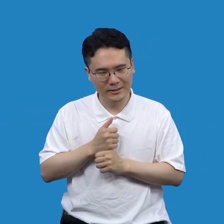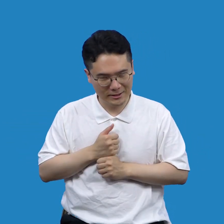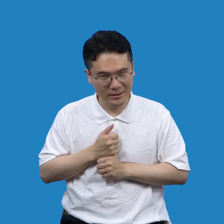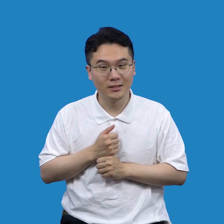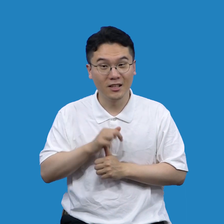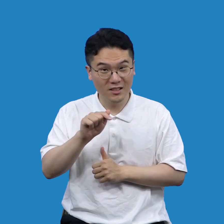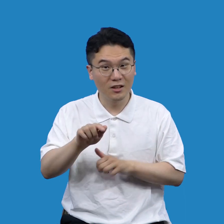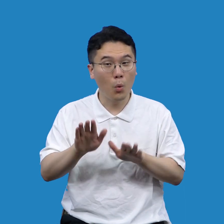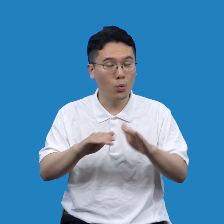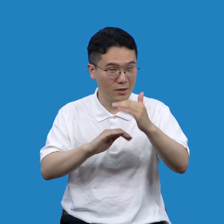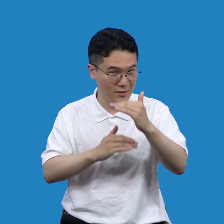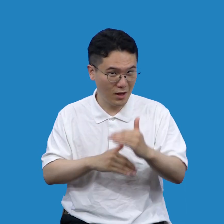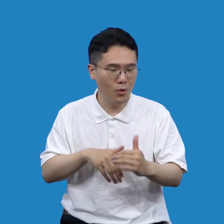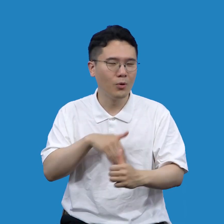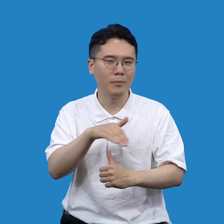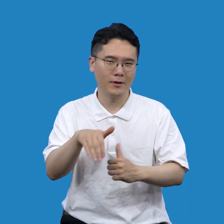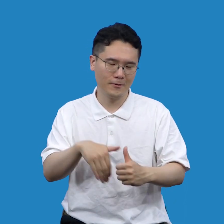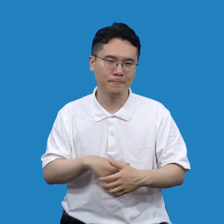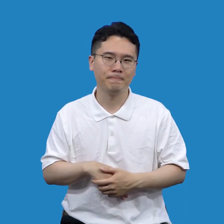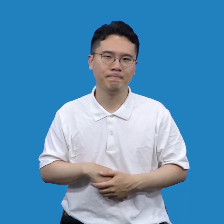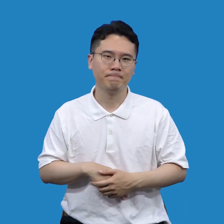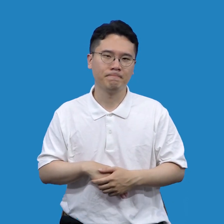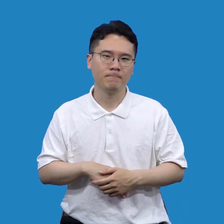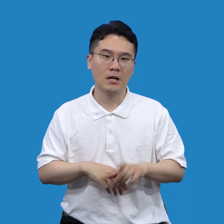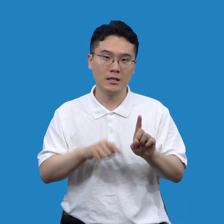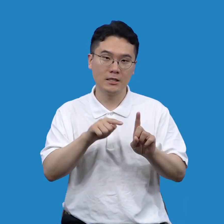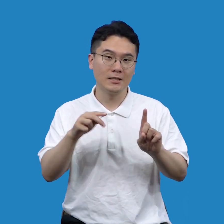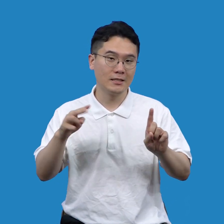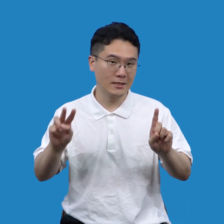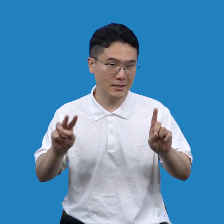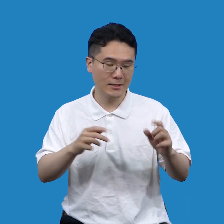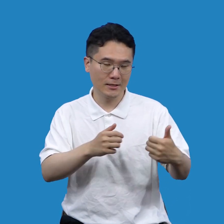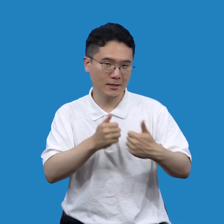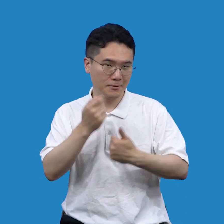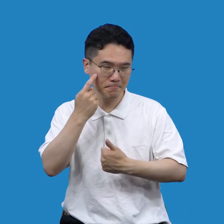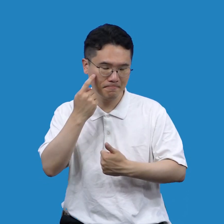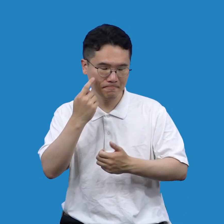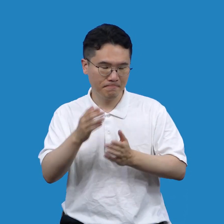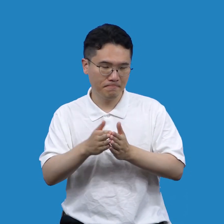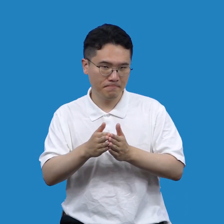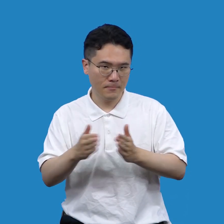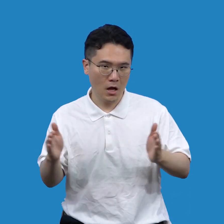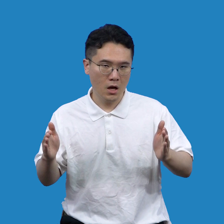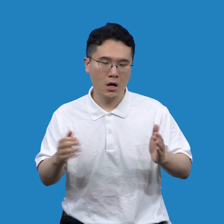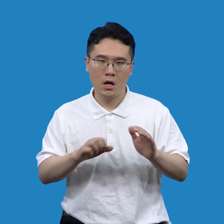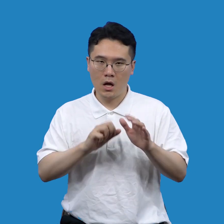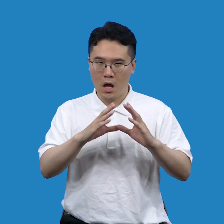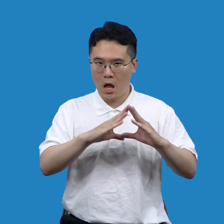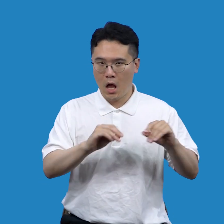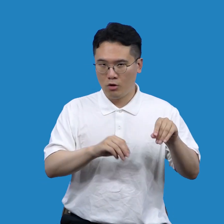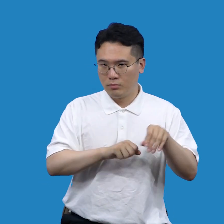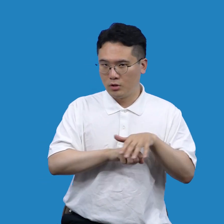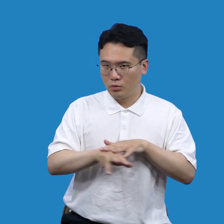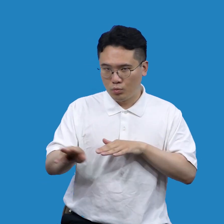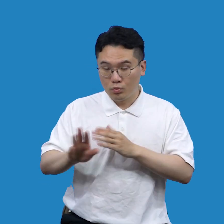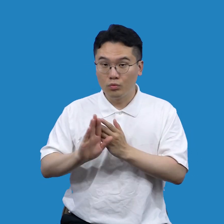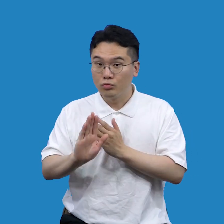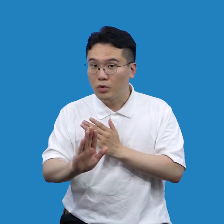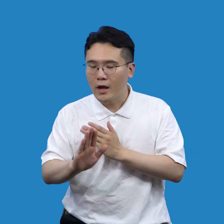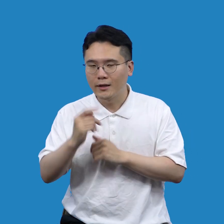본문 1절과 2절을 함께 같이 읽겠습니다. 시작. 애굽 땅에서 나온 다음에 첫째